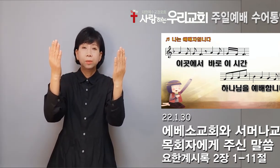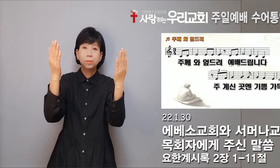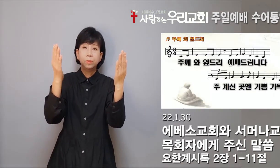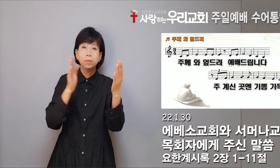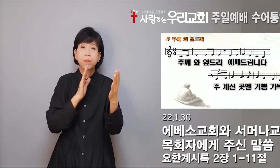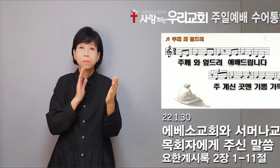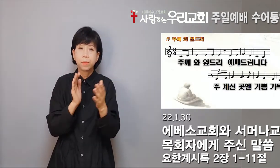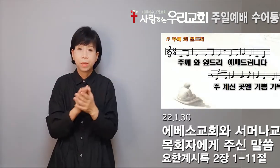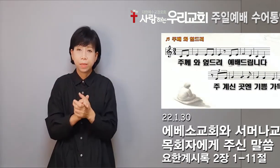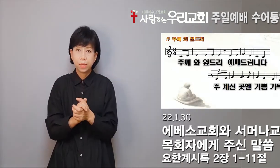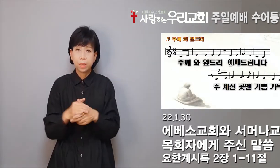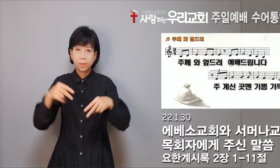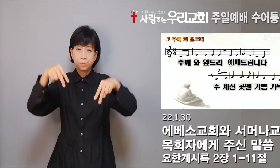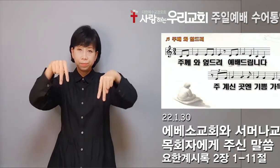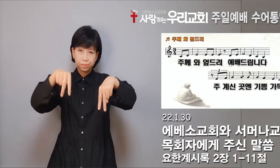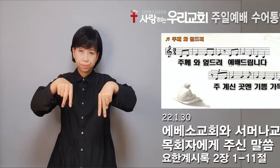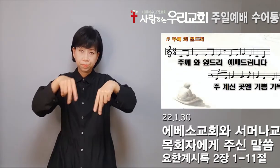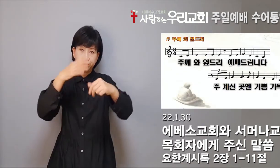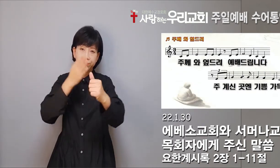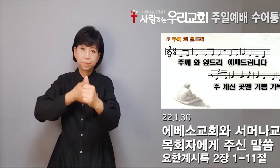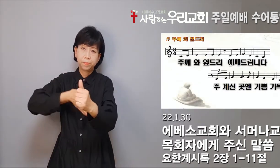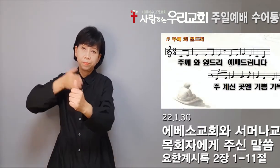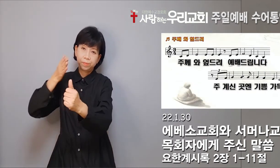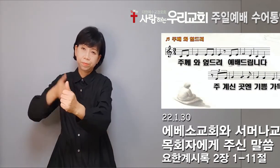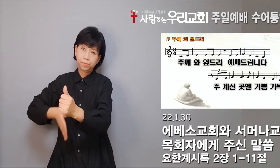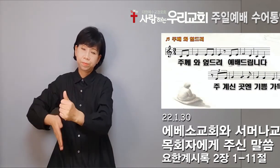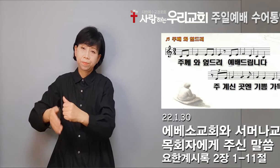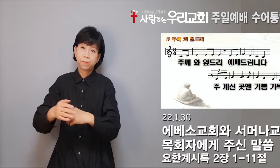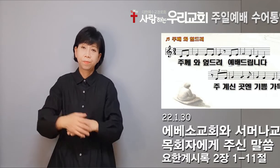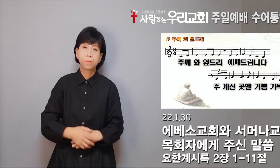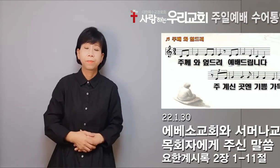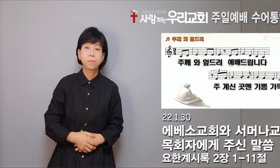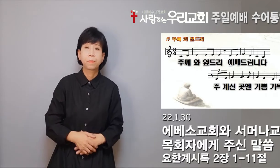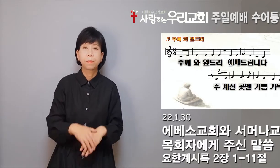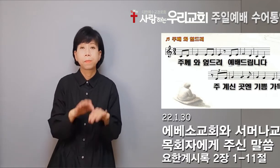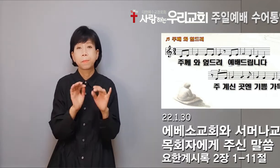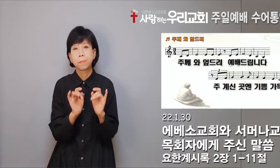예배합니다. 우리 모두 자리에서 일어나시겠습니다.